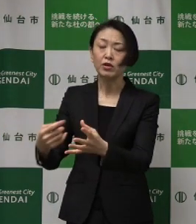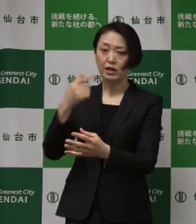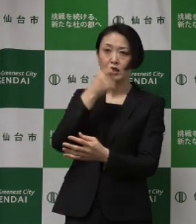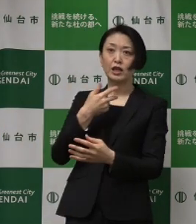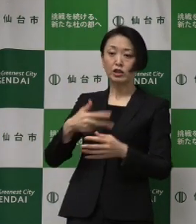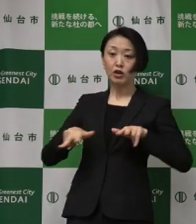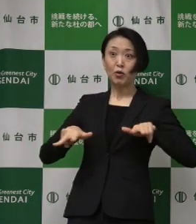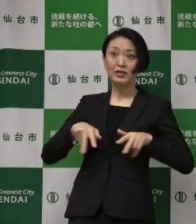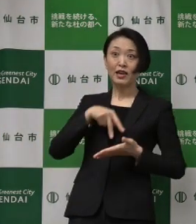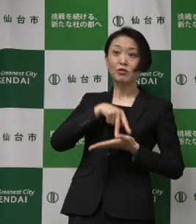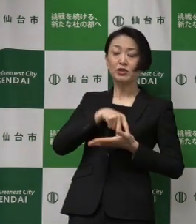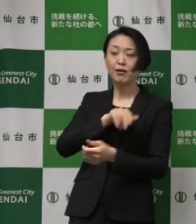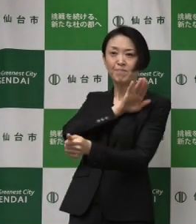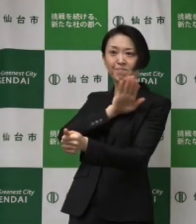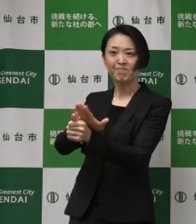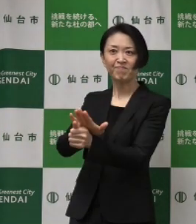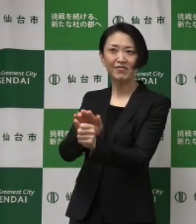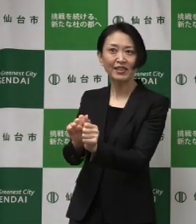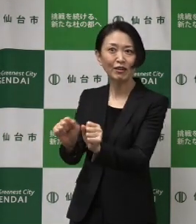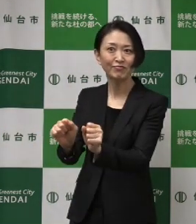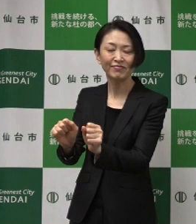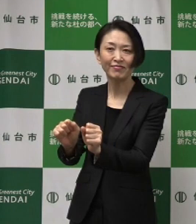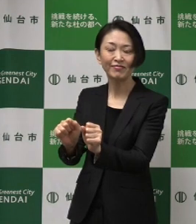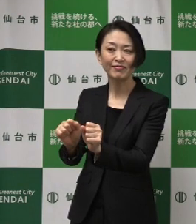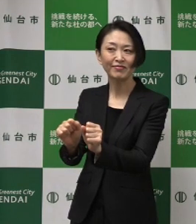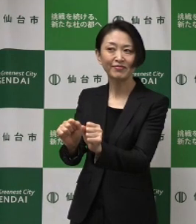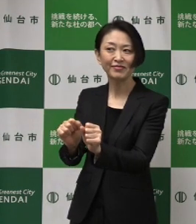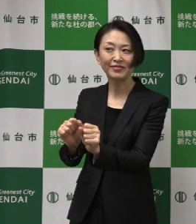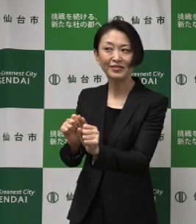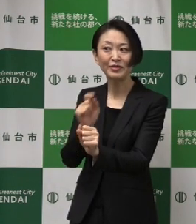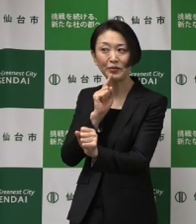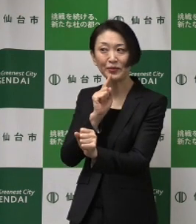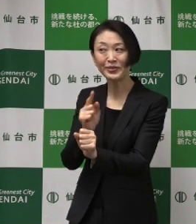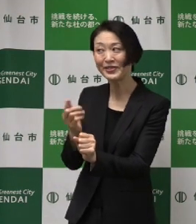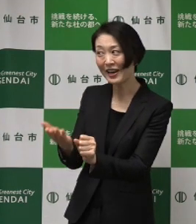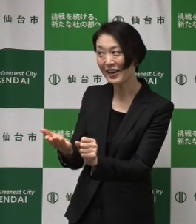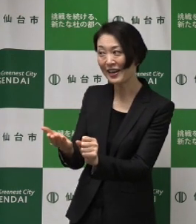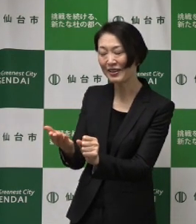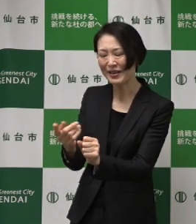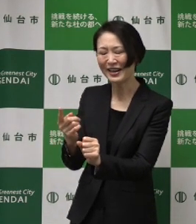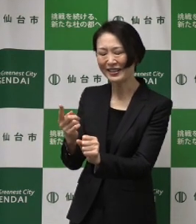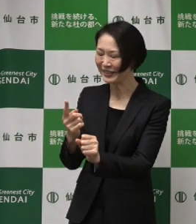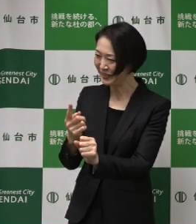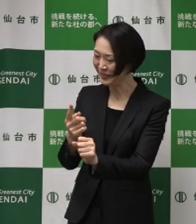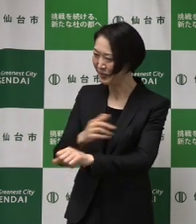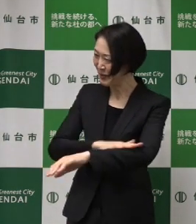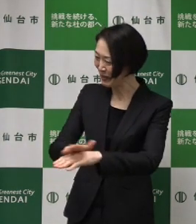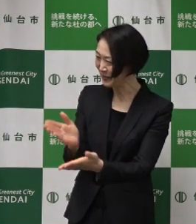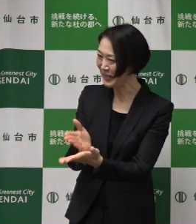として後押しをするという、そういう形でしょうか。うまく伝わったか